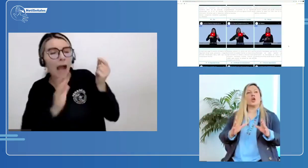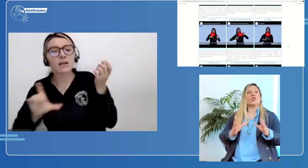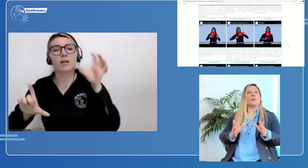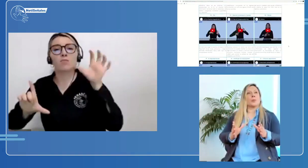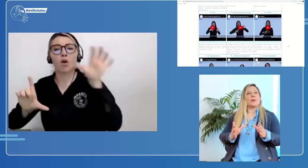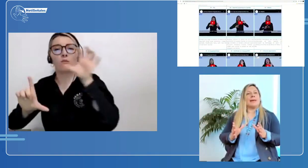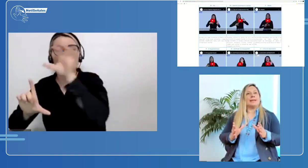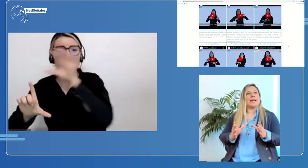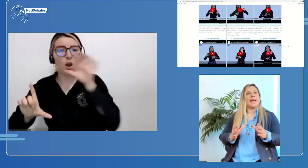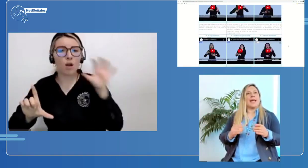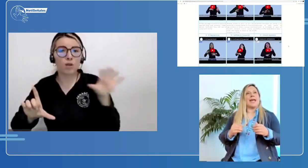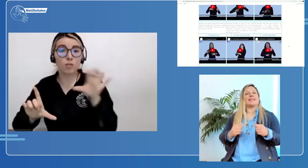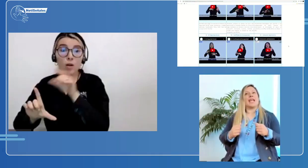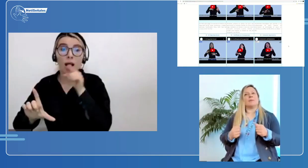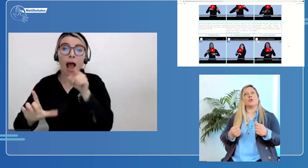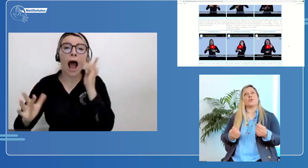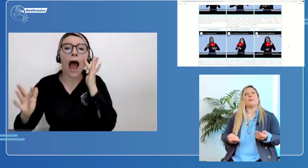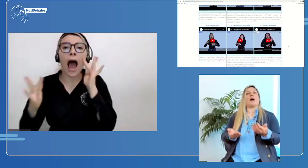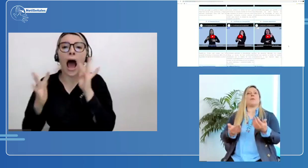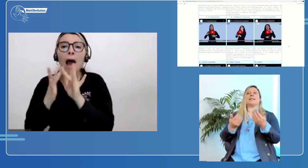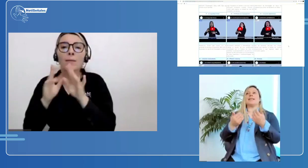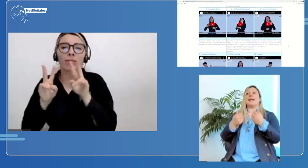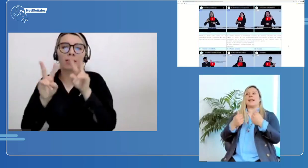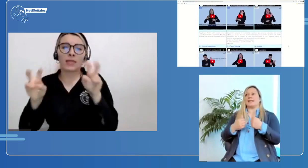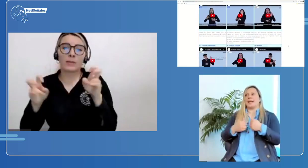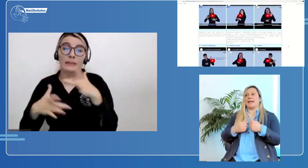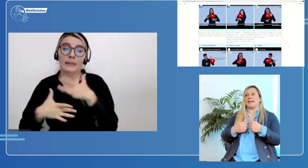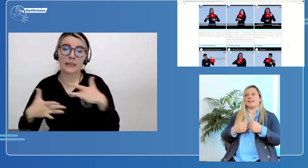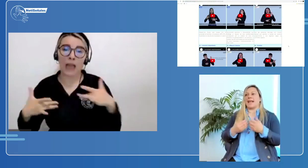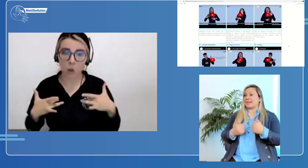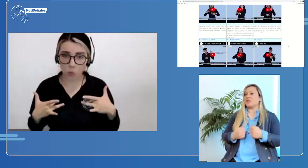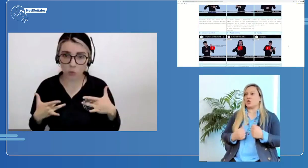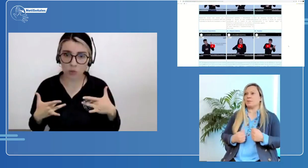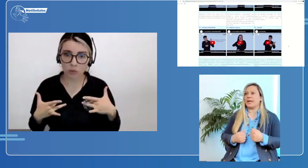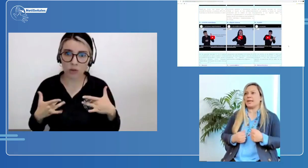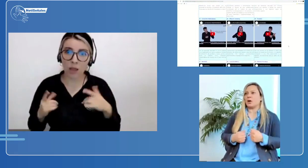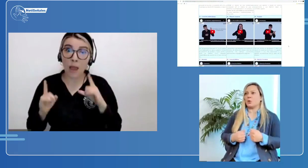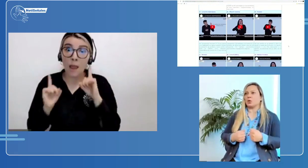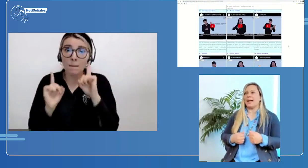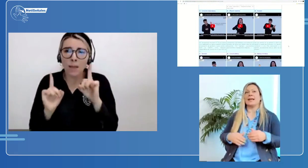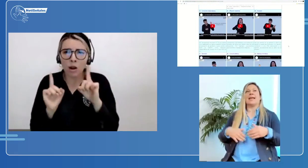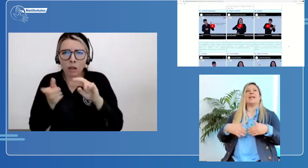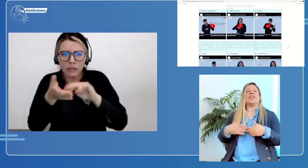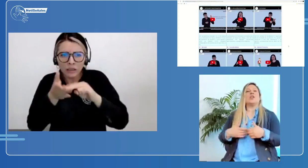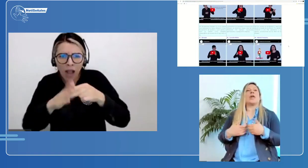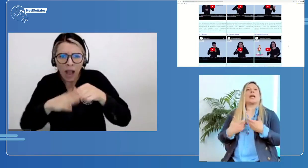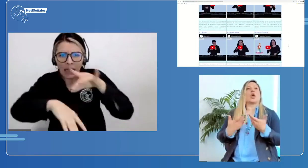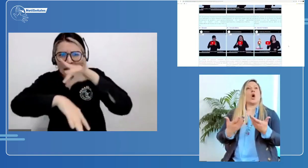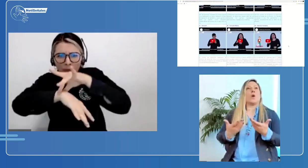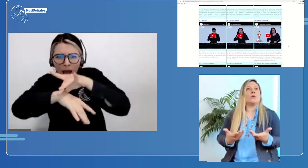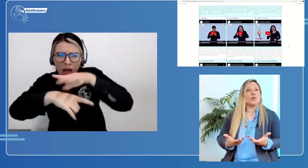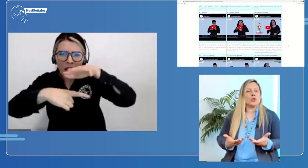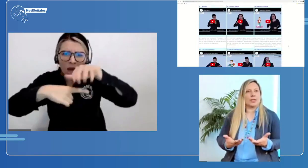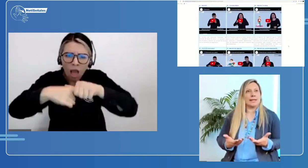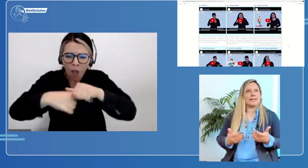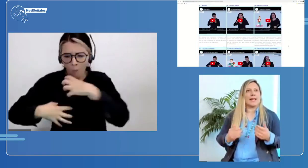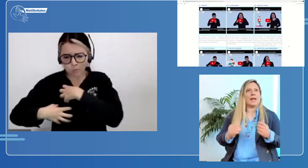son propiamente términos que me hablan de la atención médica como tal, sino de cómo funciona el sistema,